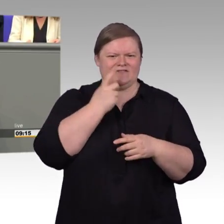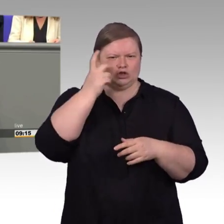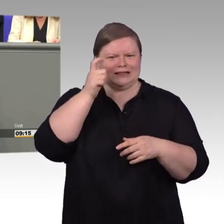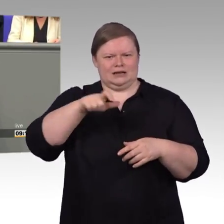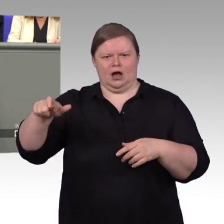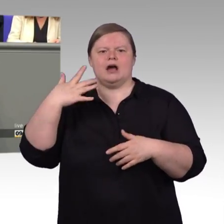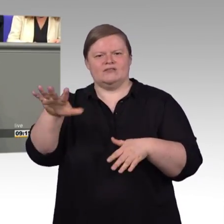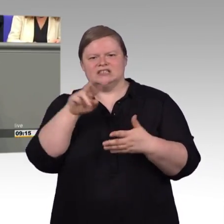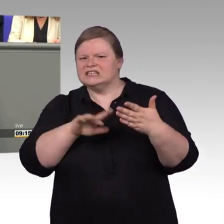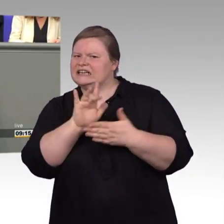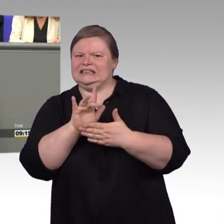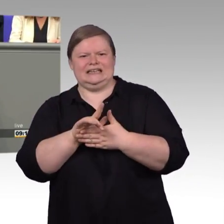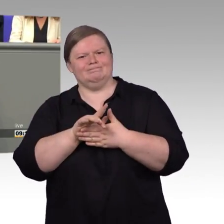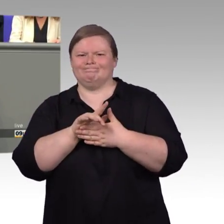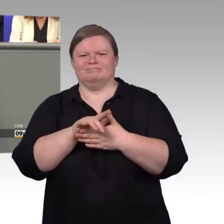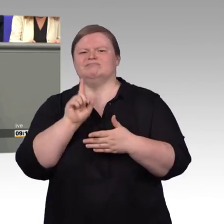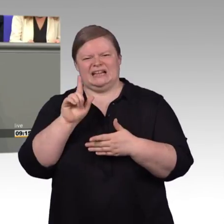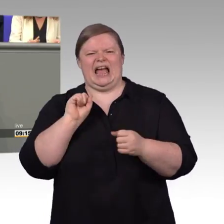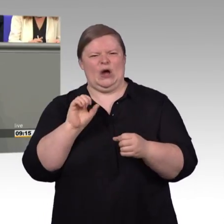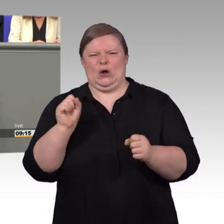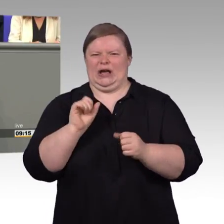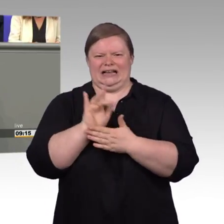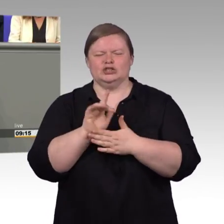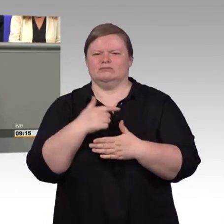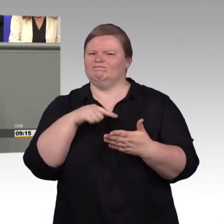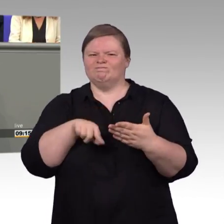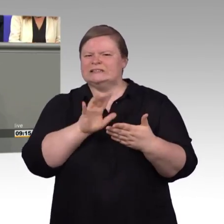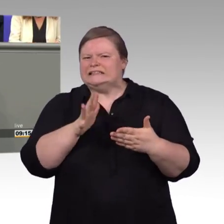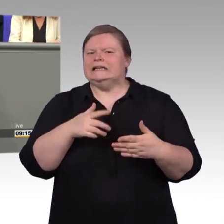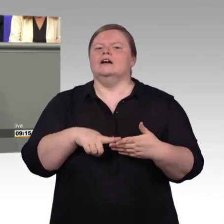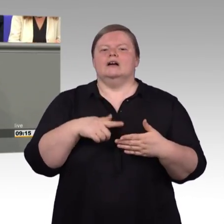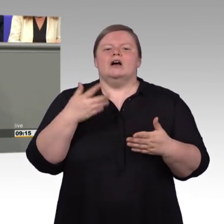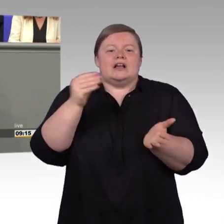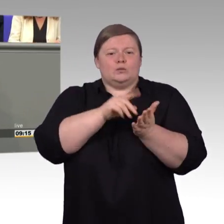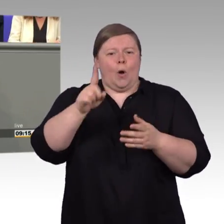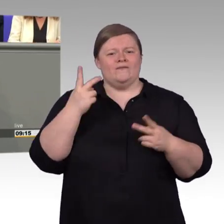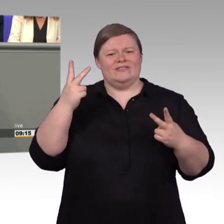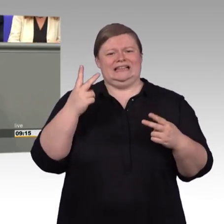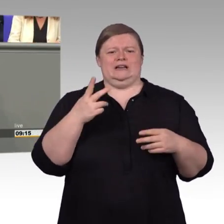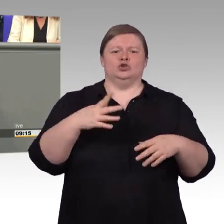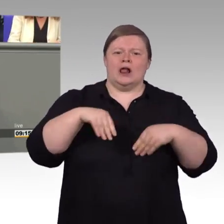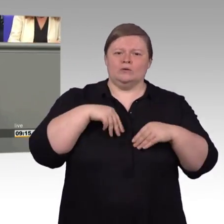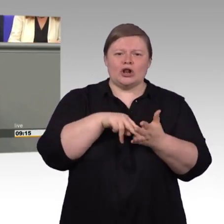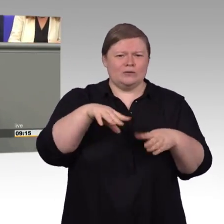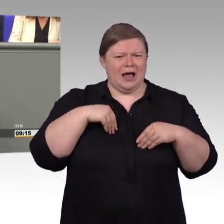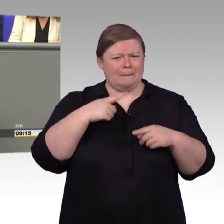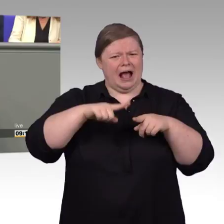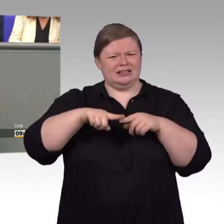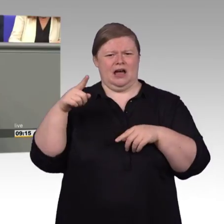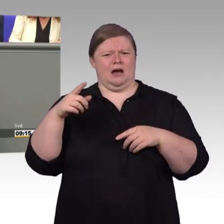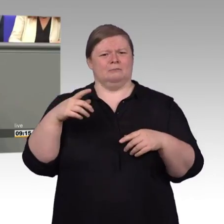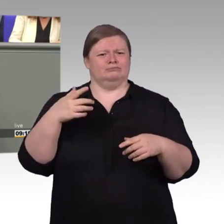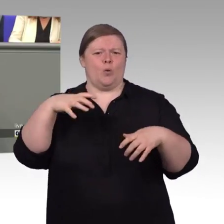der Anhörung bis heute nicht verfügbar ist. Solche extrem kurzen Fristen der Beschlussfassung sind